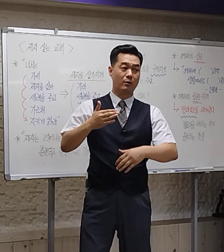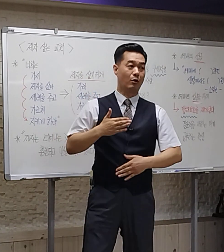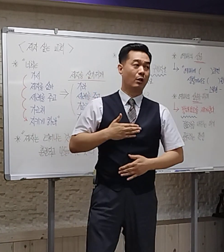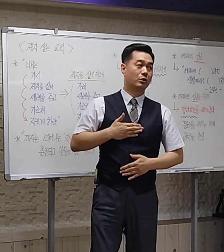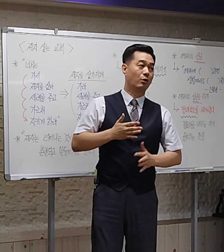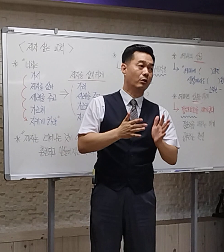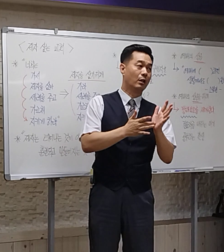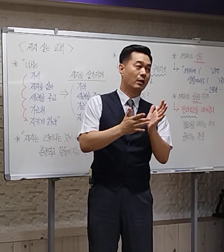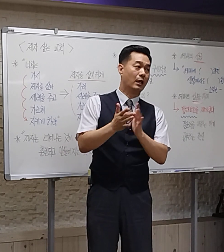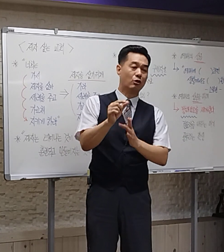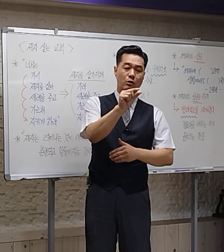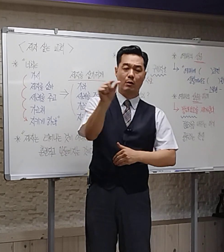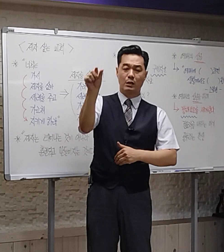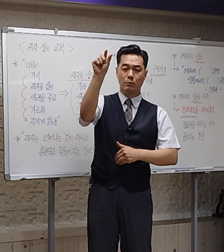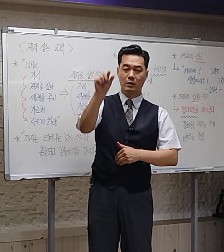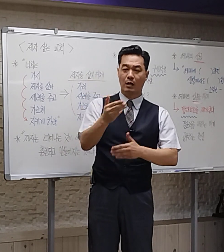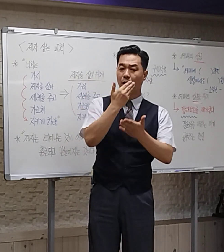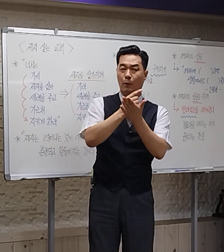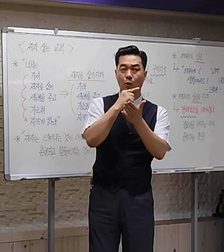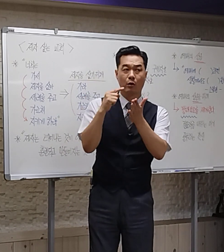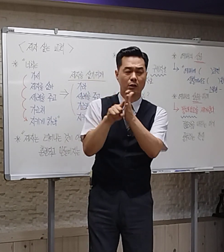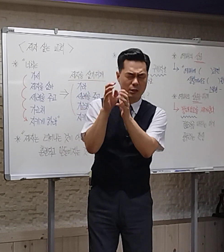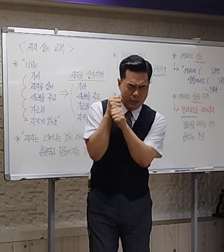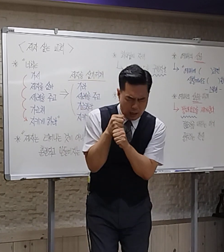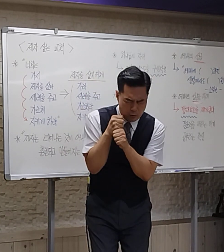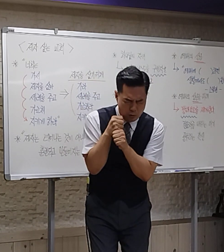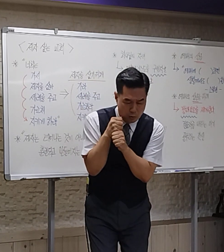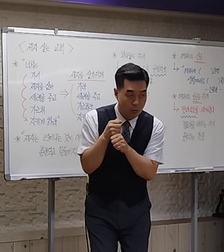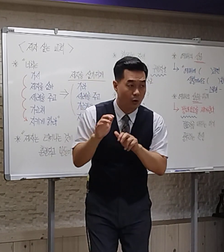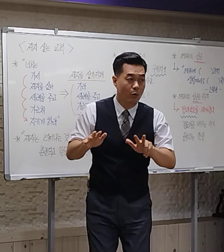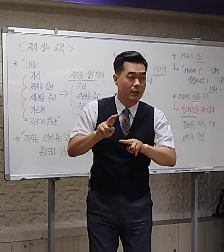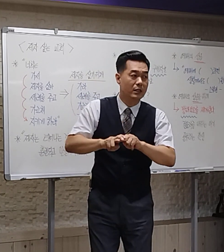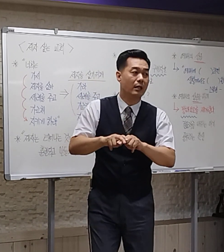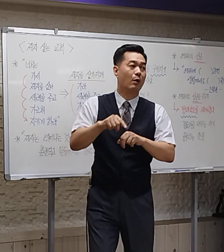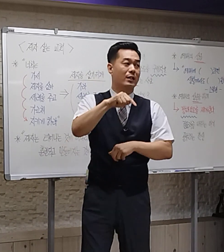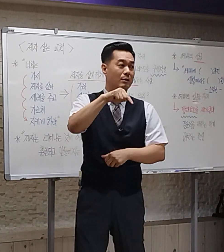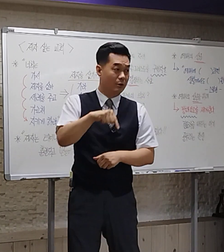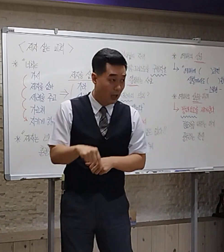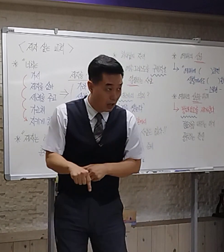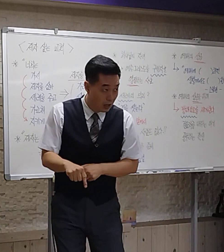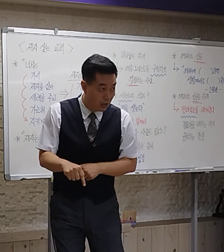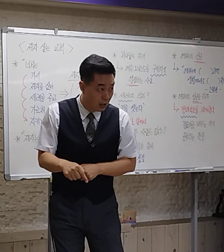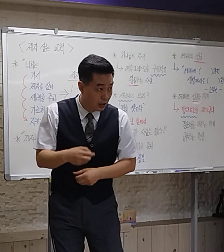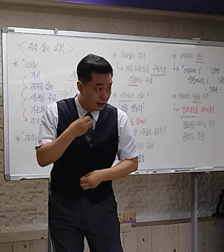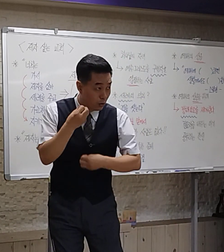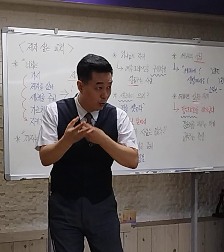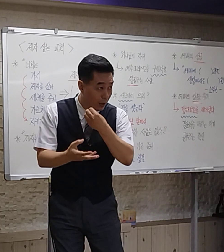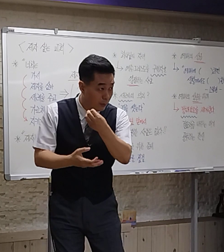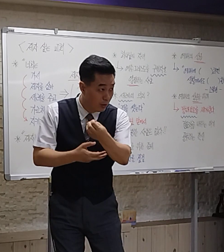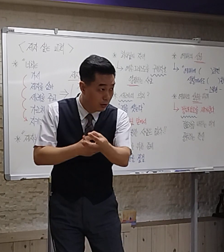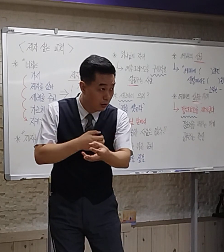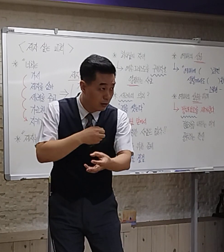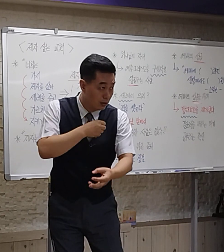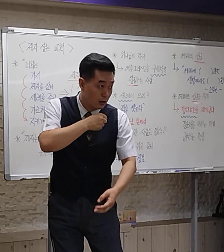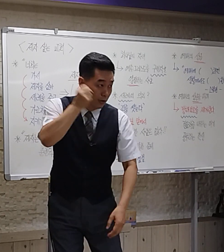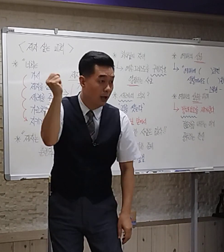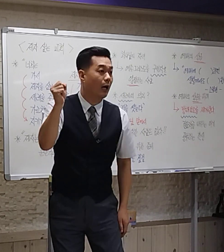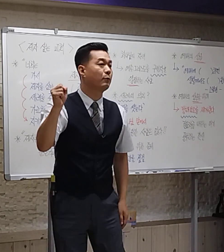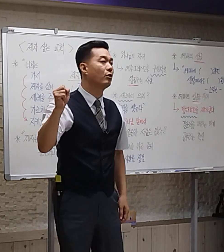앞에서 저는 예수님의 십자가 보혈을 의지하고 오늘 이 자리에 왔습니다. 라고 고백하면 합격인